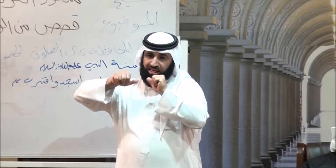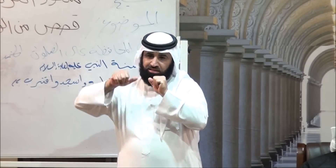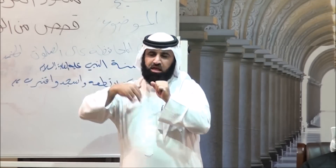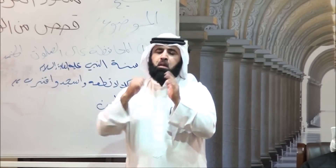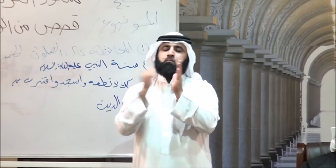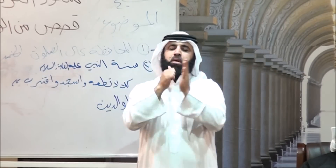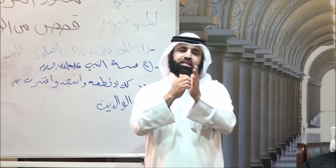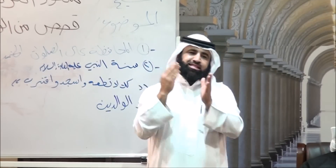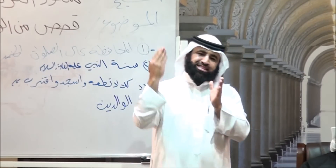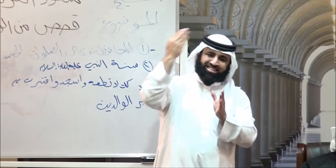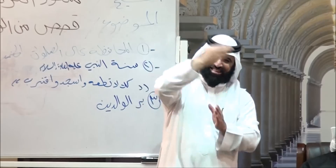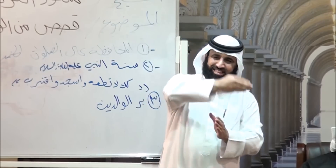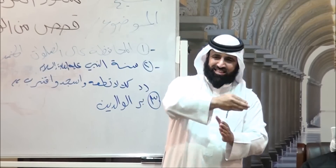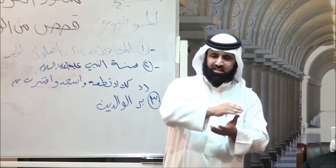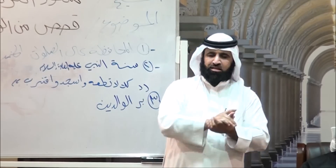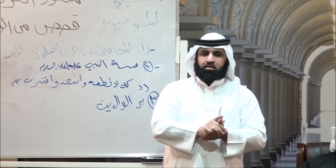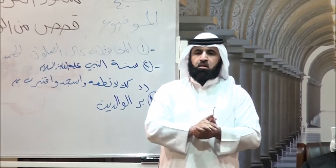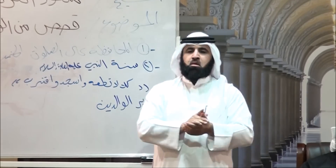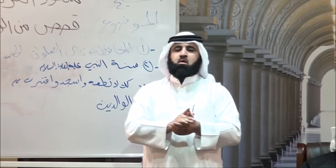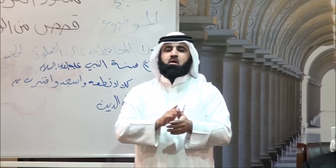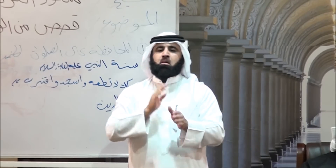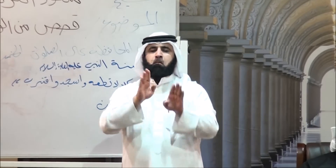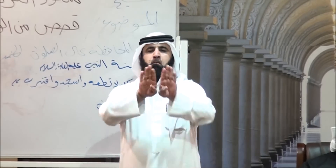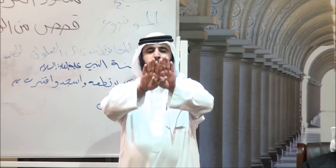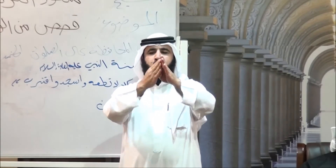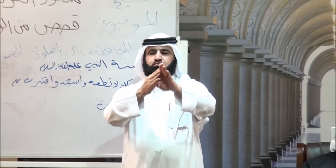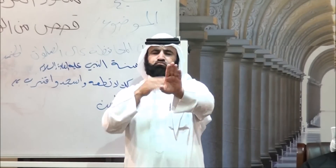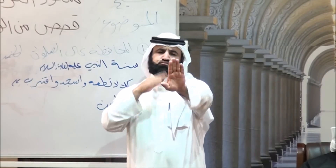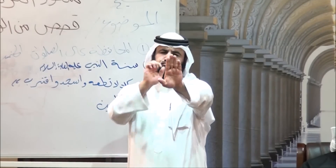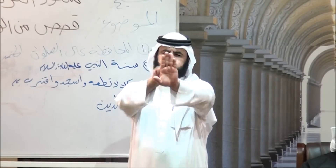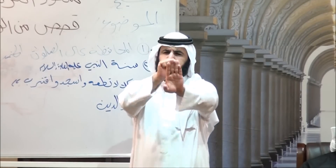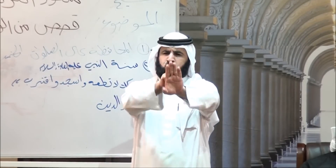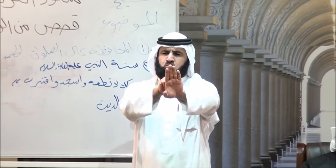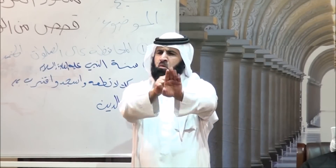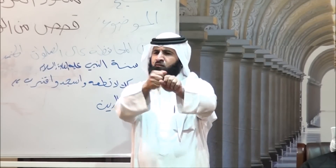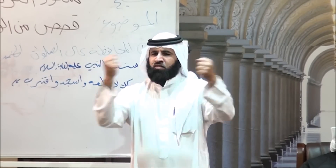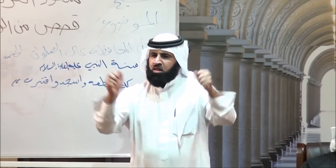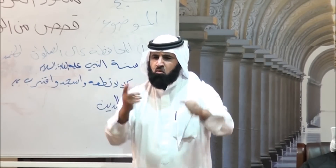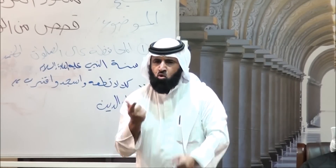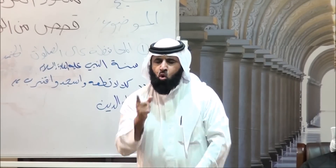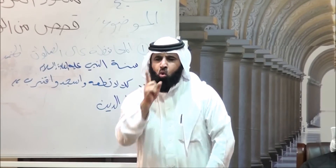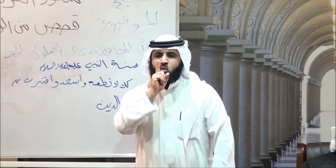قال: فلما فتحت أمي لي الباب